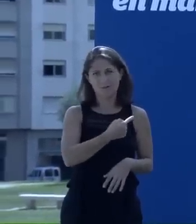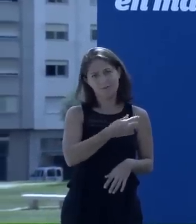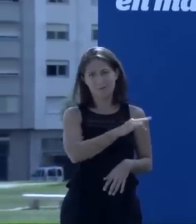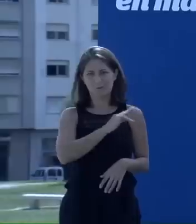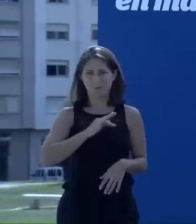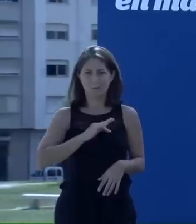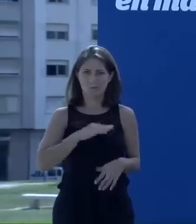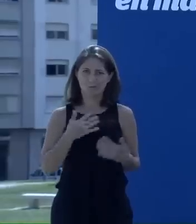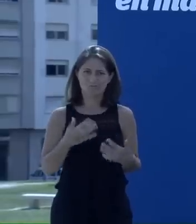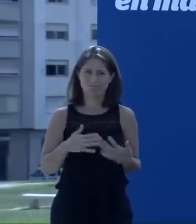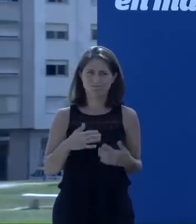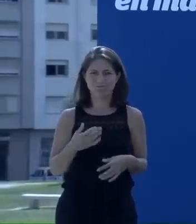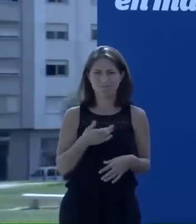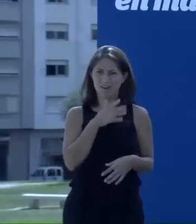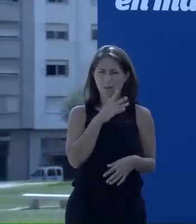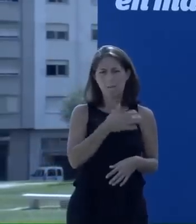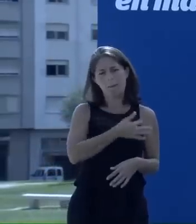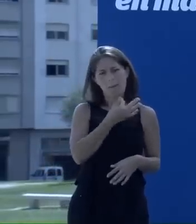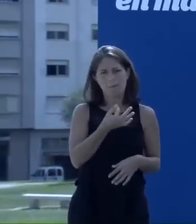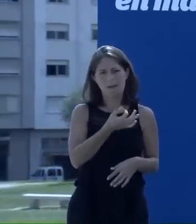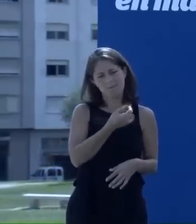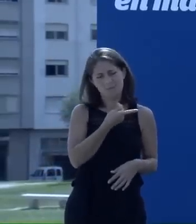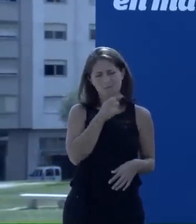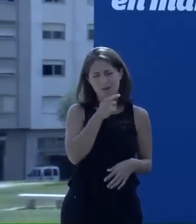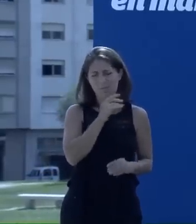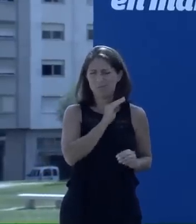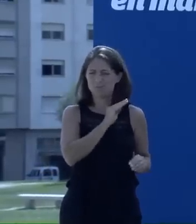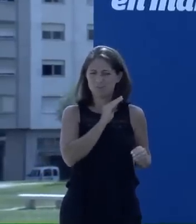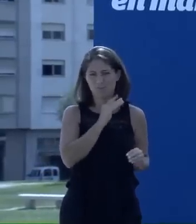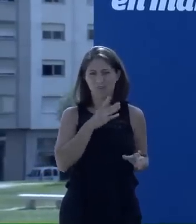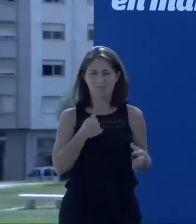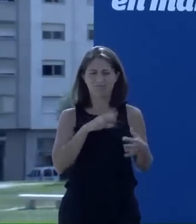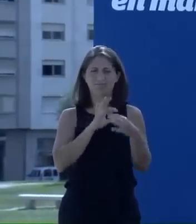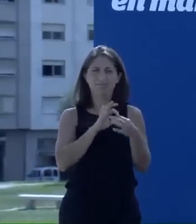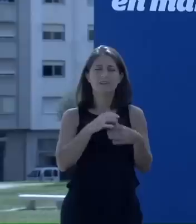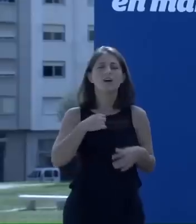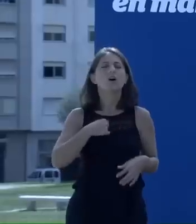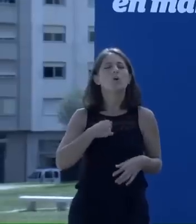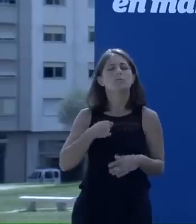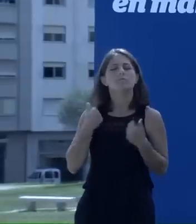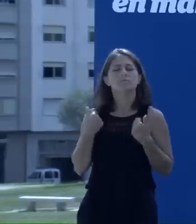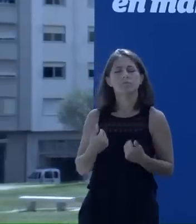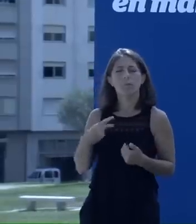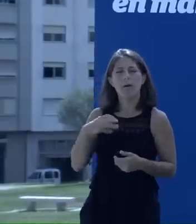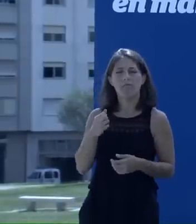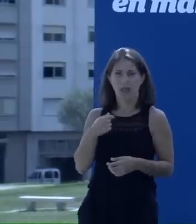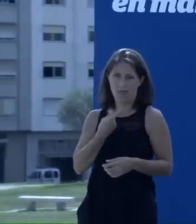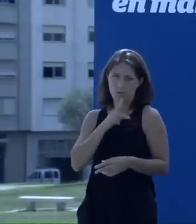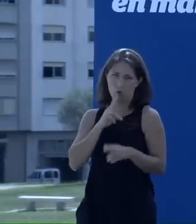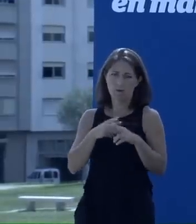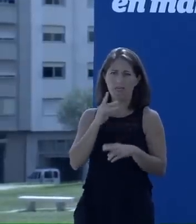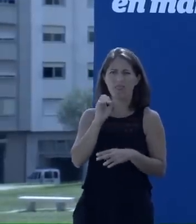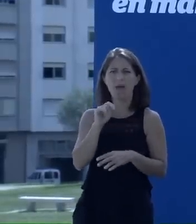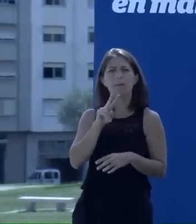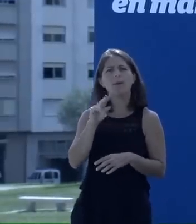despois desas verbas que me acaba de dedicar. Eu son David de Manzaneda, o meu nome é David